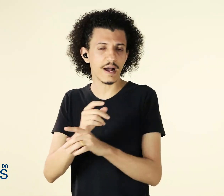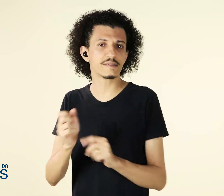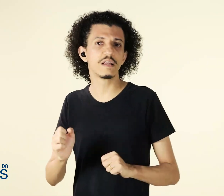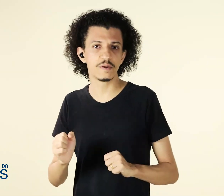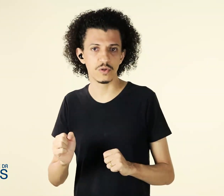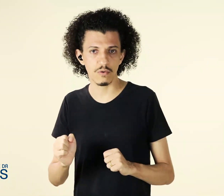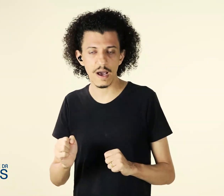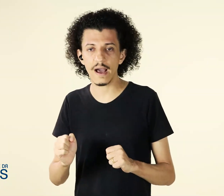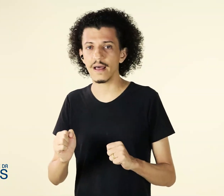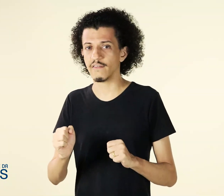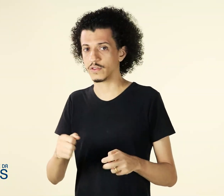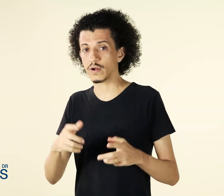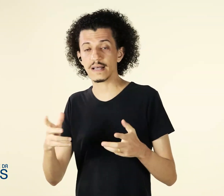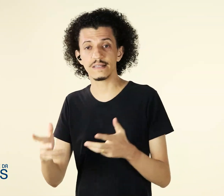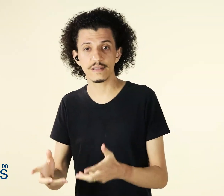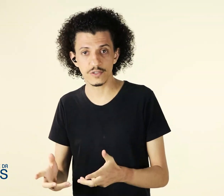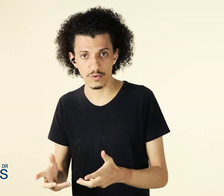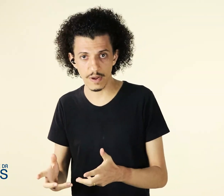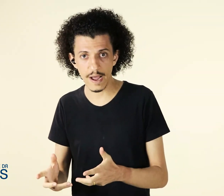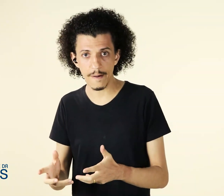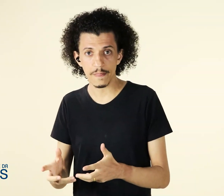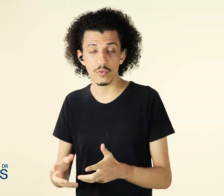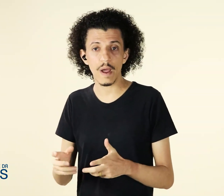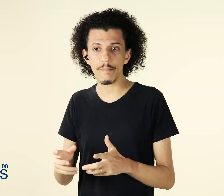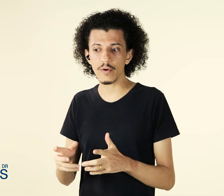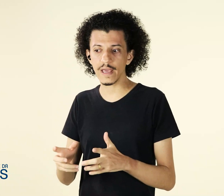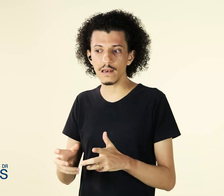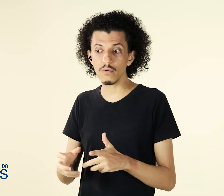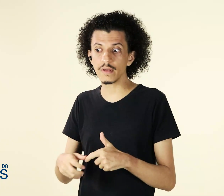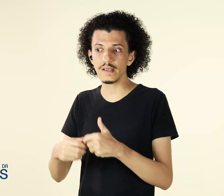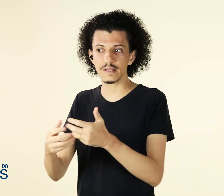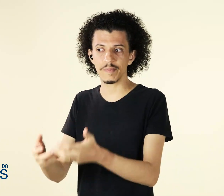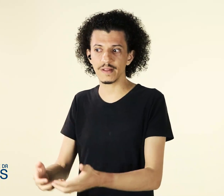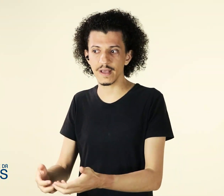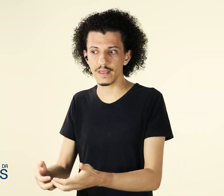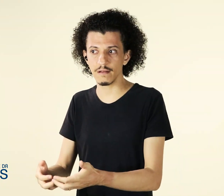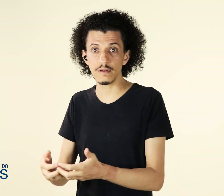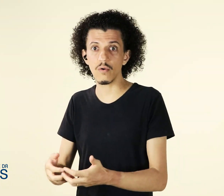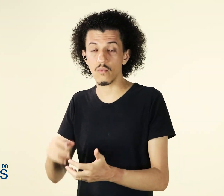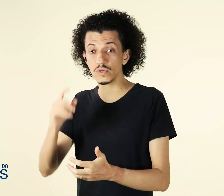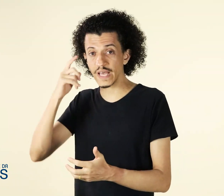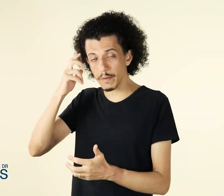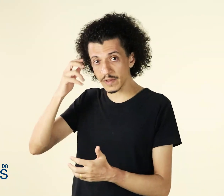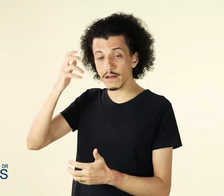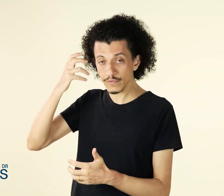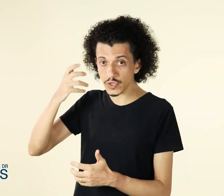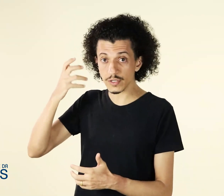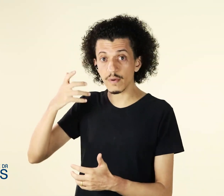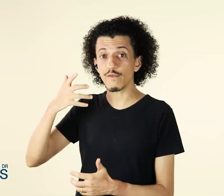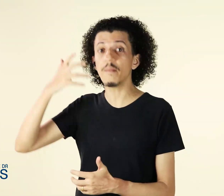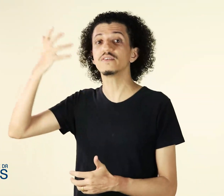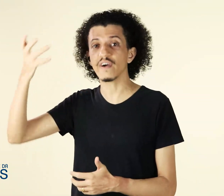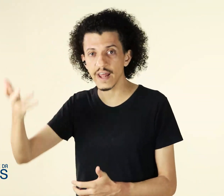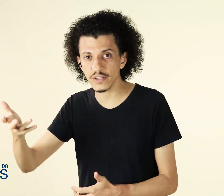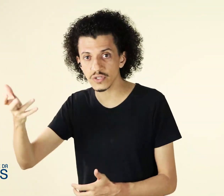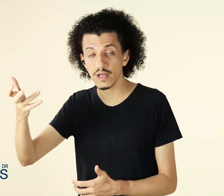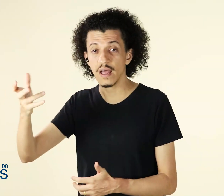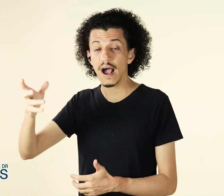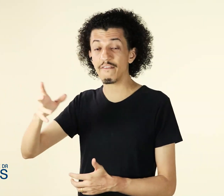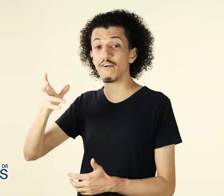as sílabas de lugar, vai trocar as letras de lugar, não é porque ele não quis aprender aquilo. Não, o cérebro dele funciona de uma forma diferente. A forma